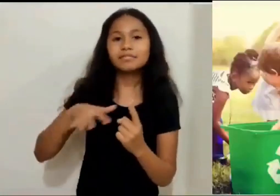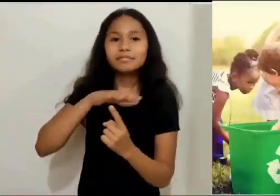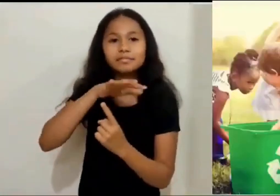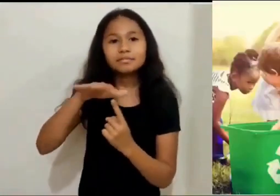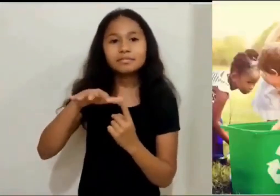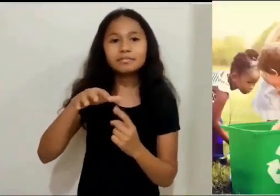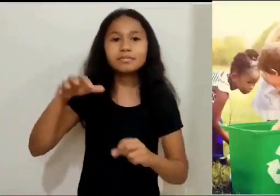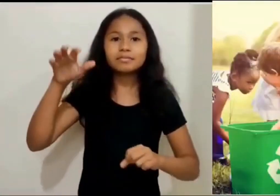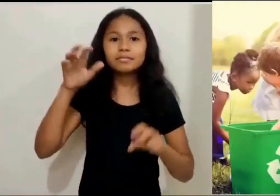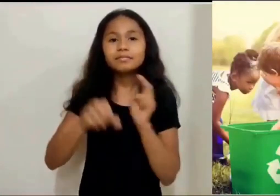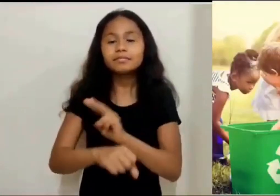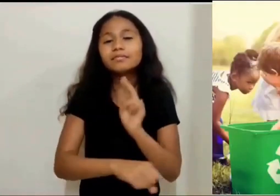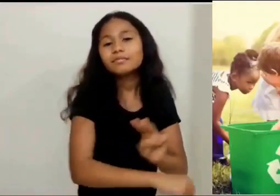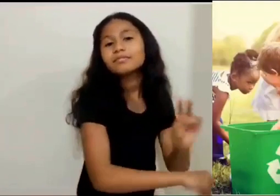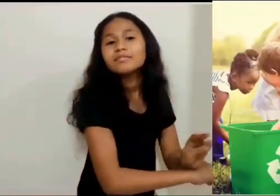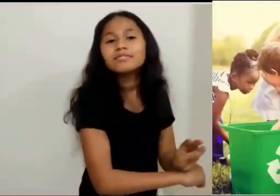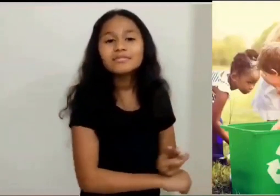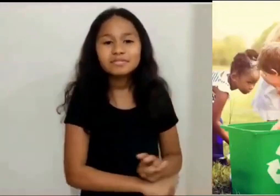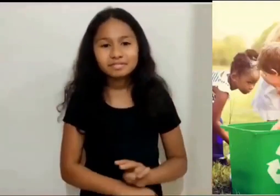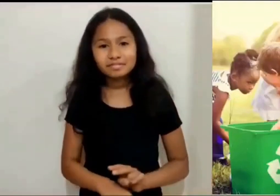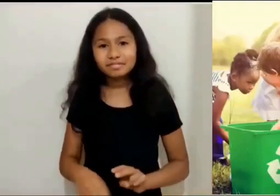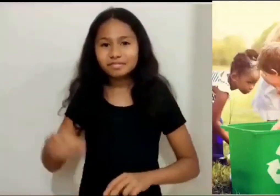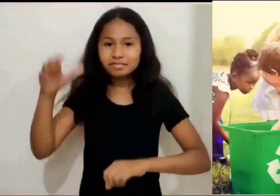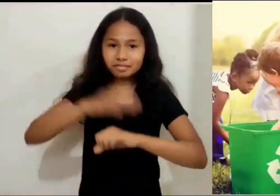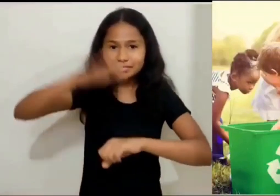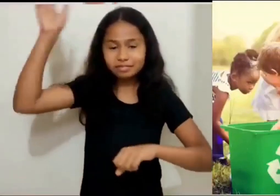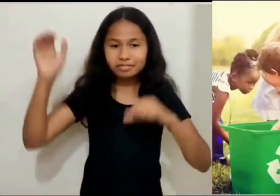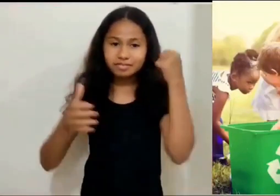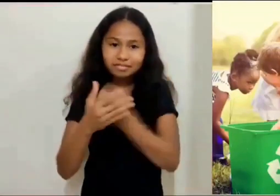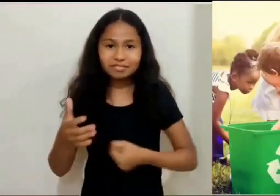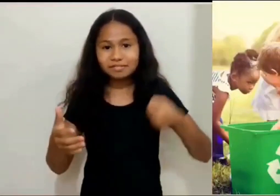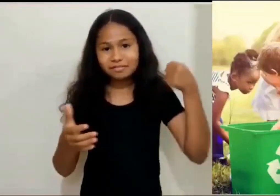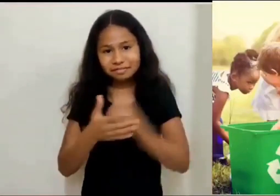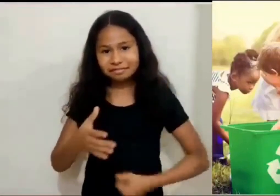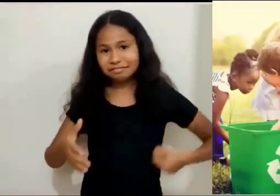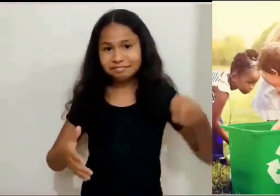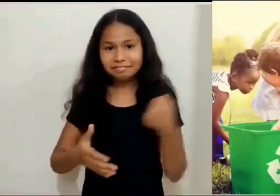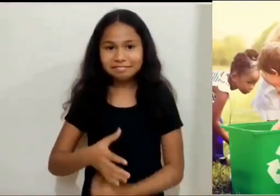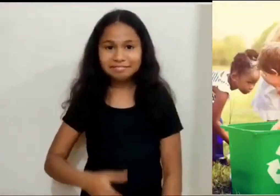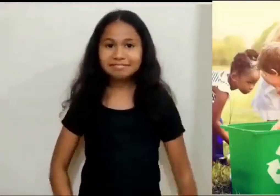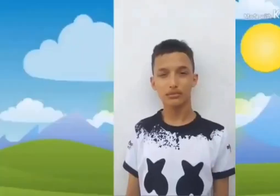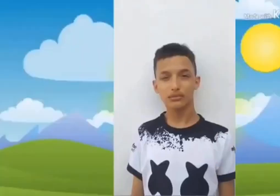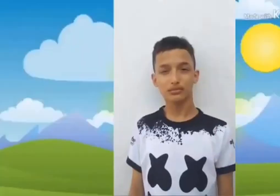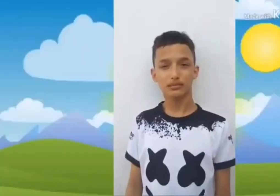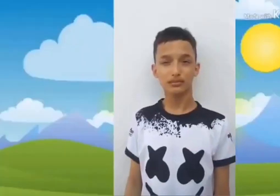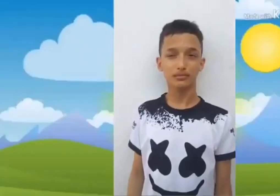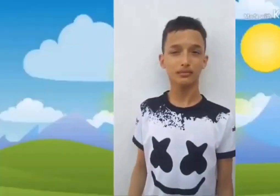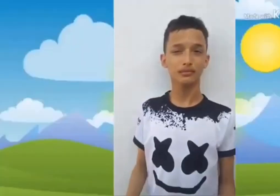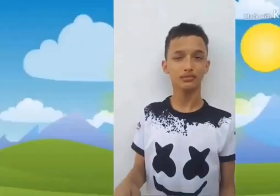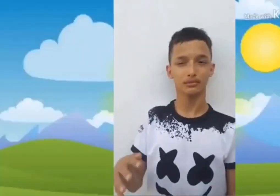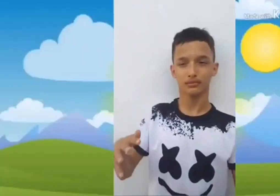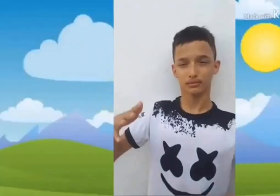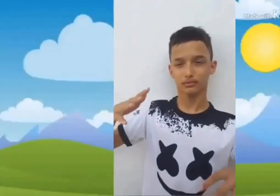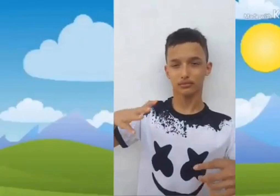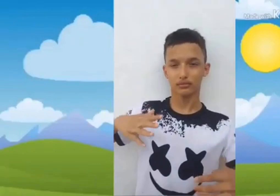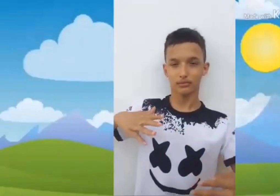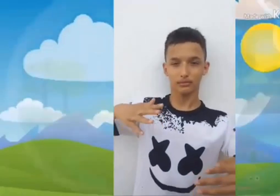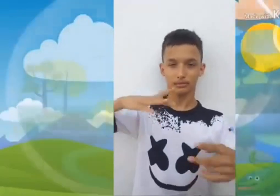E cuidar do meio ambiente é mais que o nosso dever.